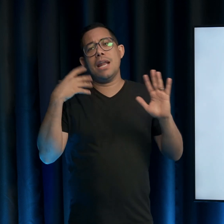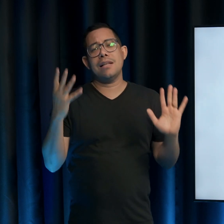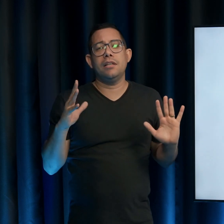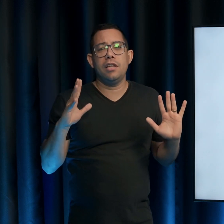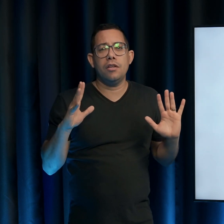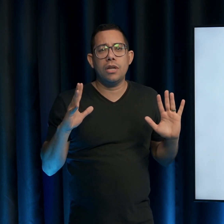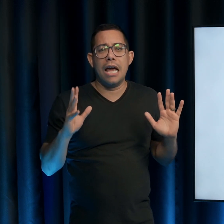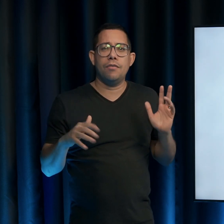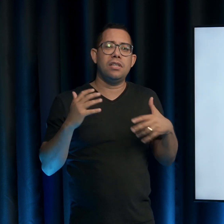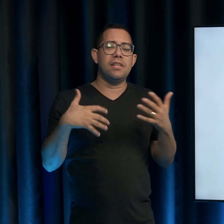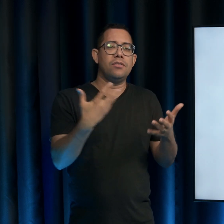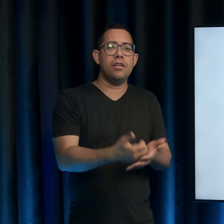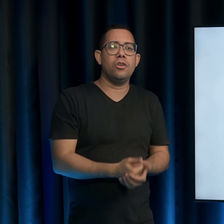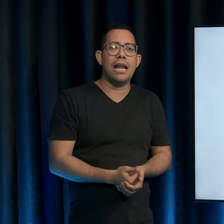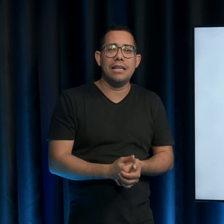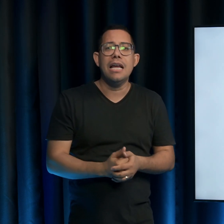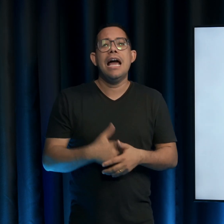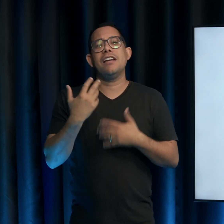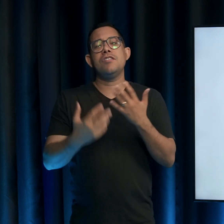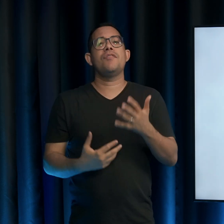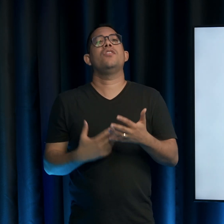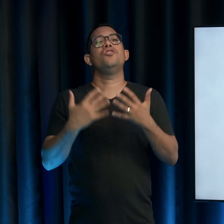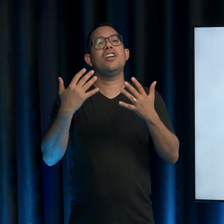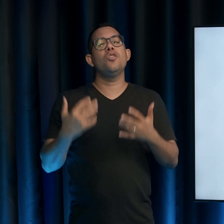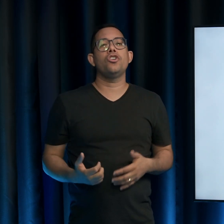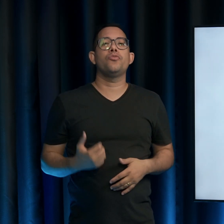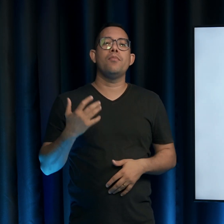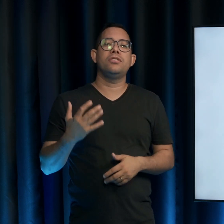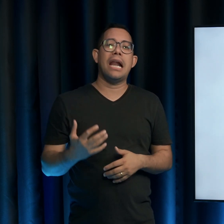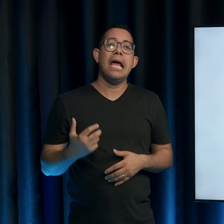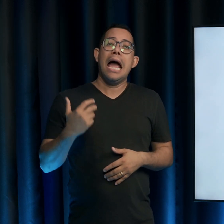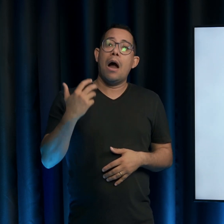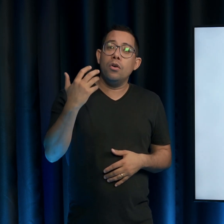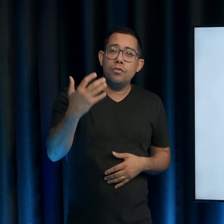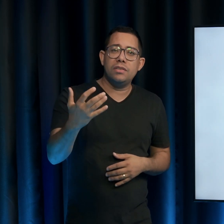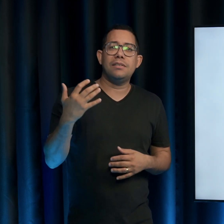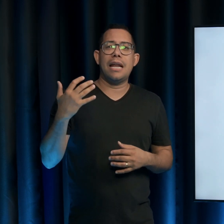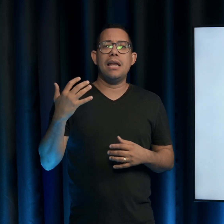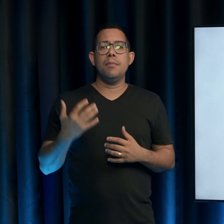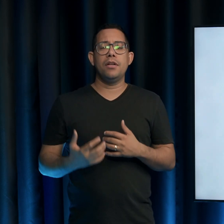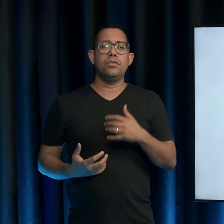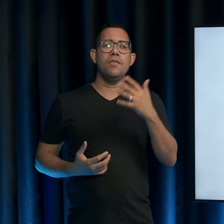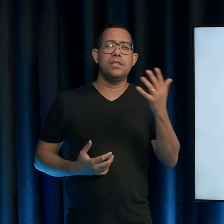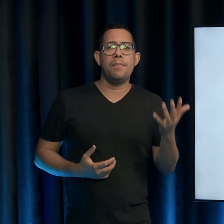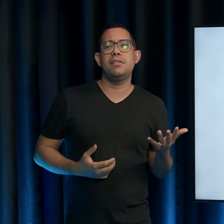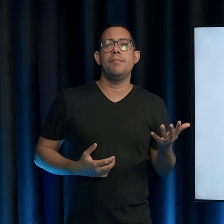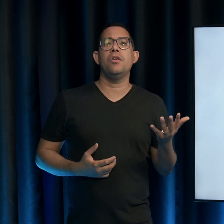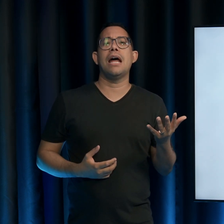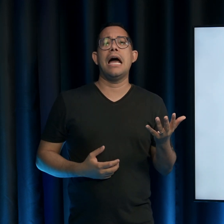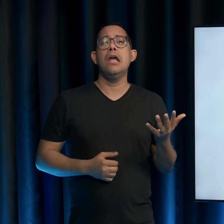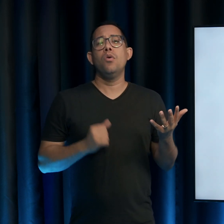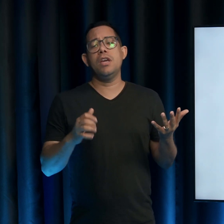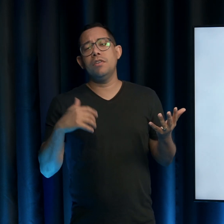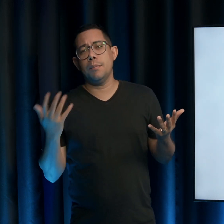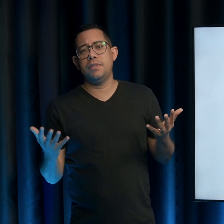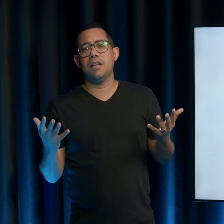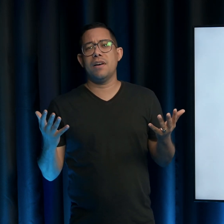ser selecionada. Você sendo selecionada, a gente vai fazer um diagnóstico para mostrar aonde você está na Libras, o que você precisa melhorar, o que você precisa